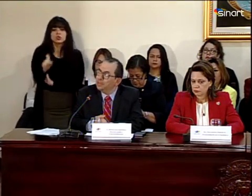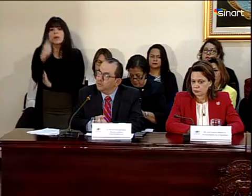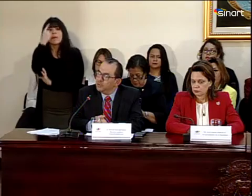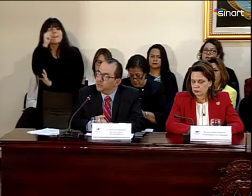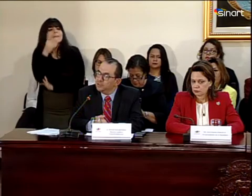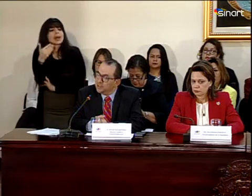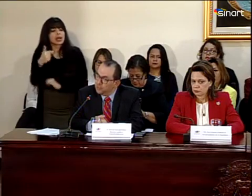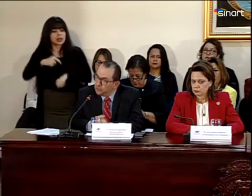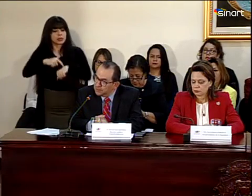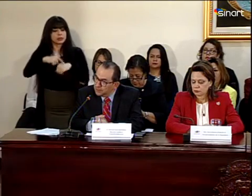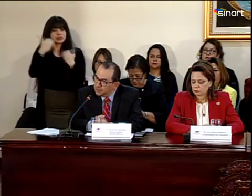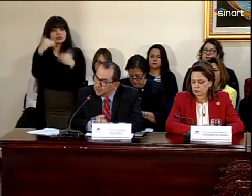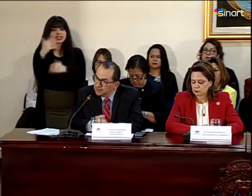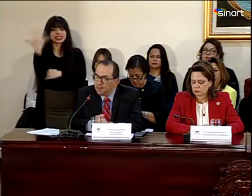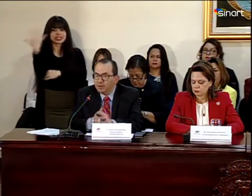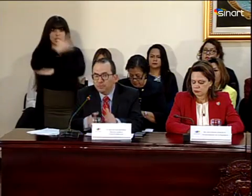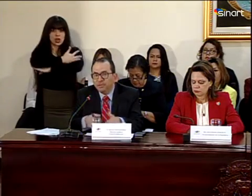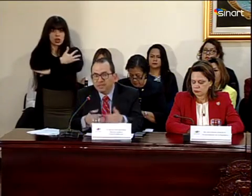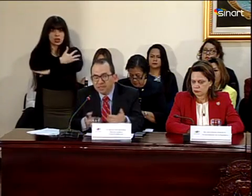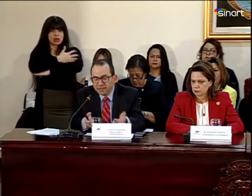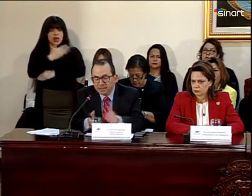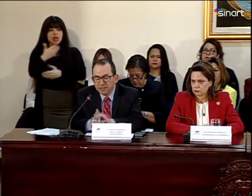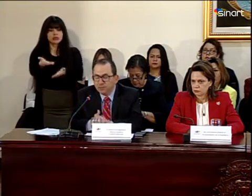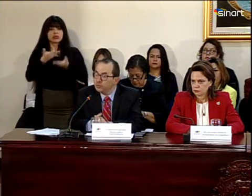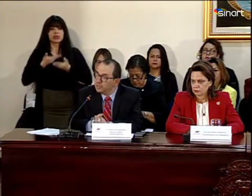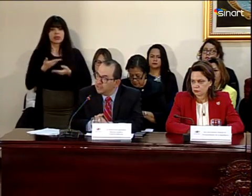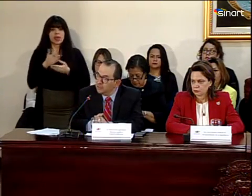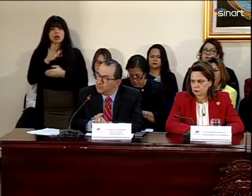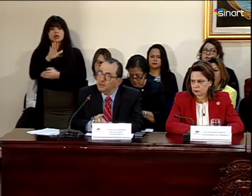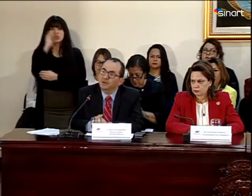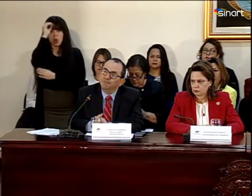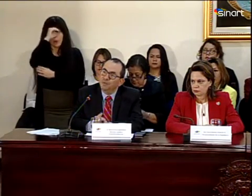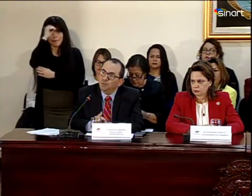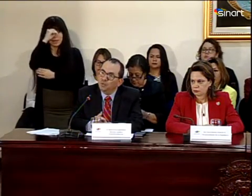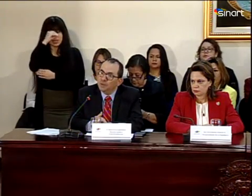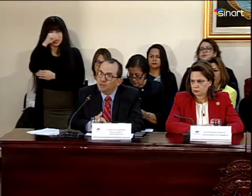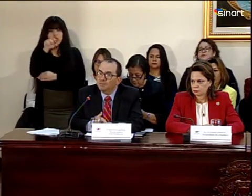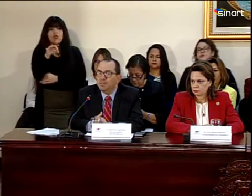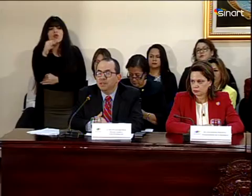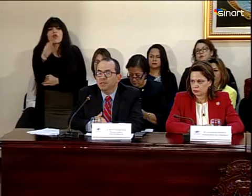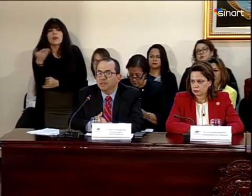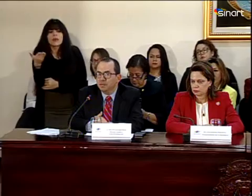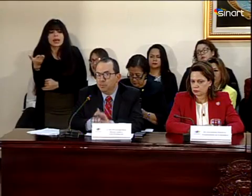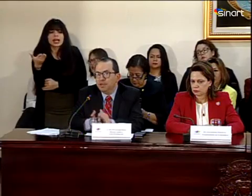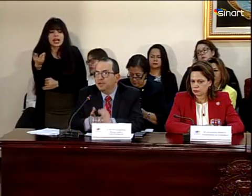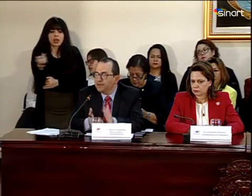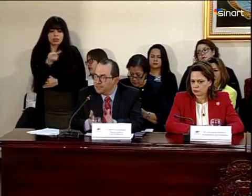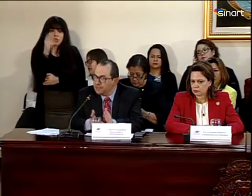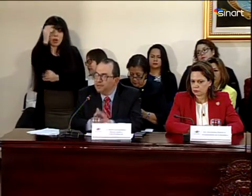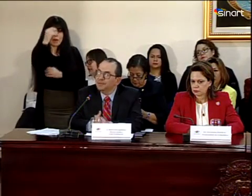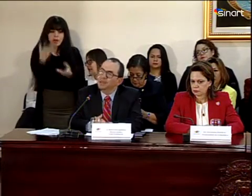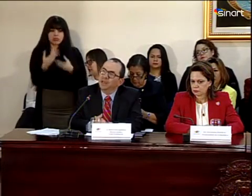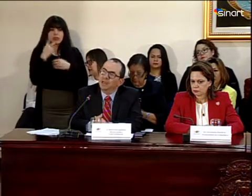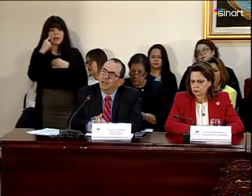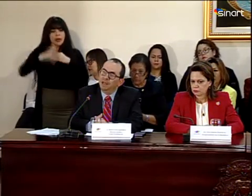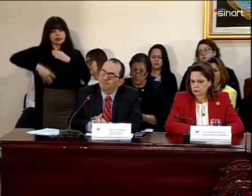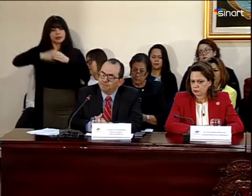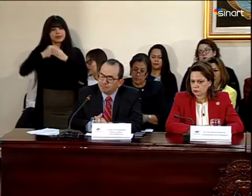que en un plazo de 5 días hábiles ofrezcan sus criterios, de modo que puedan enriquecer